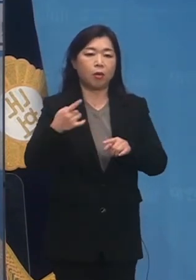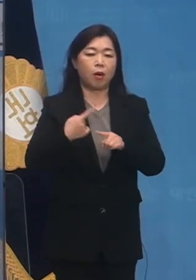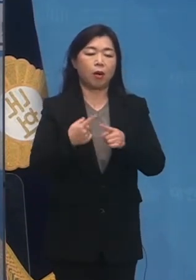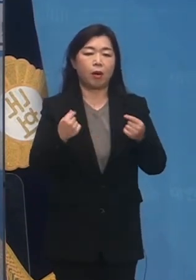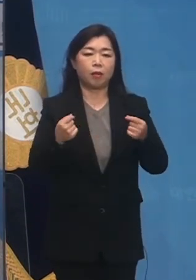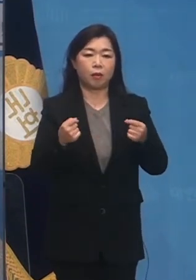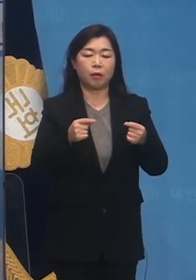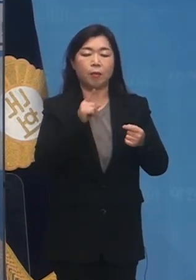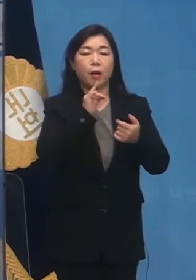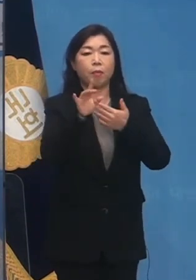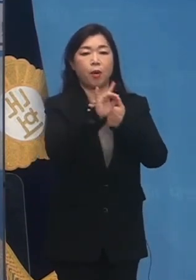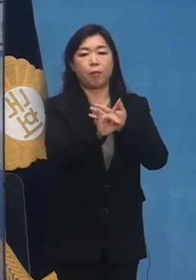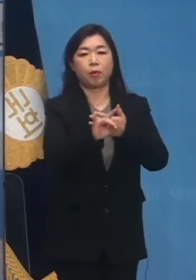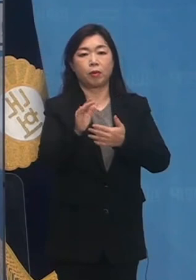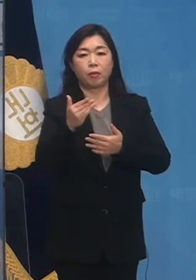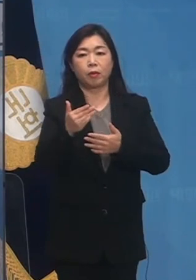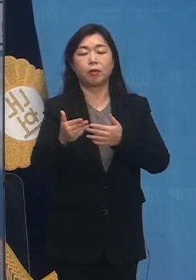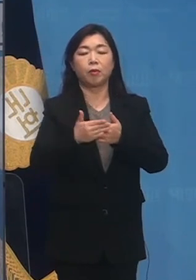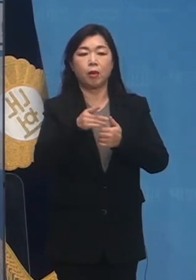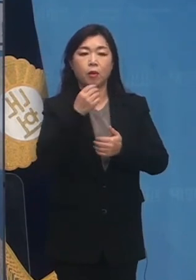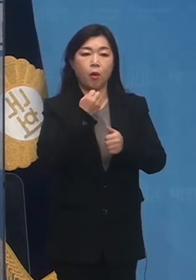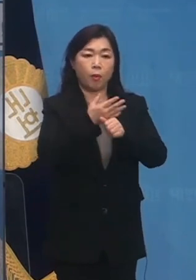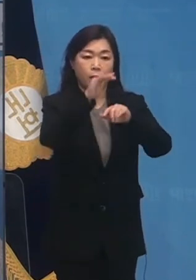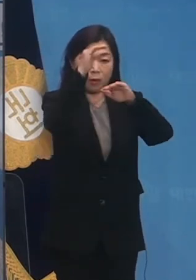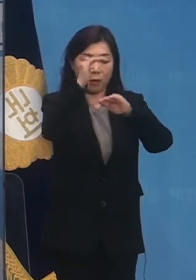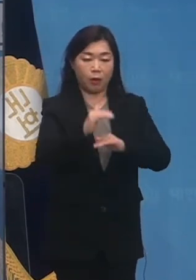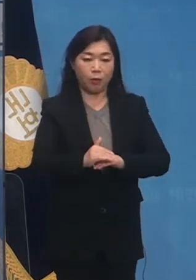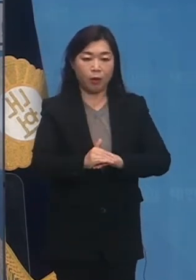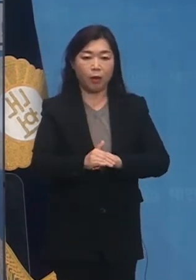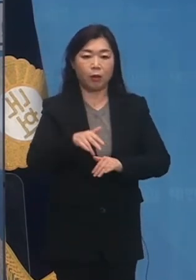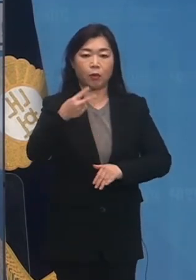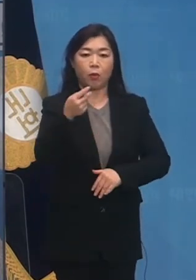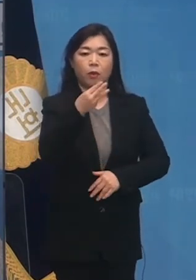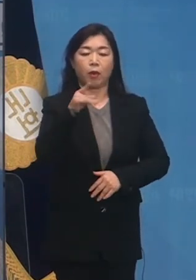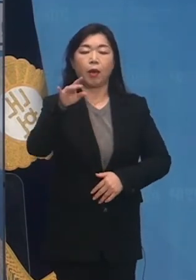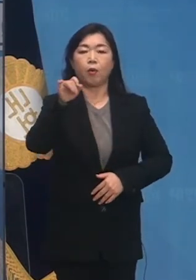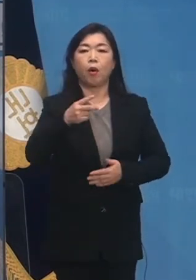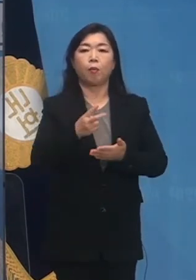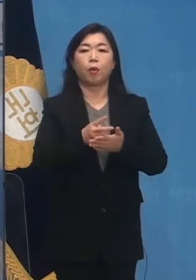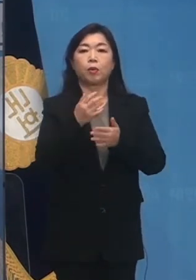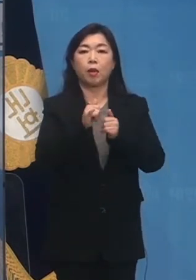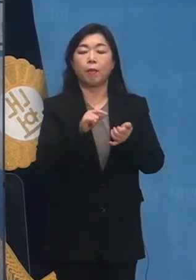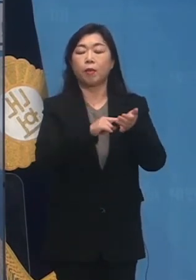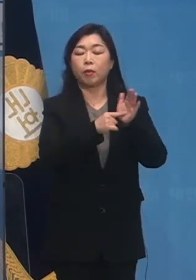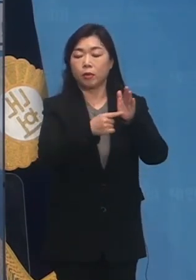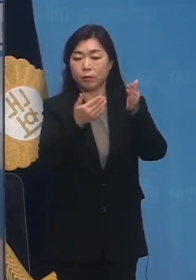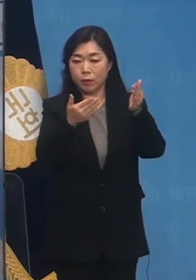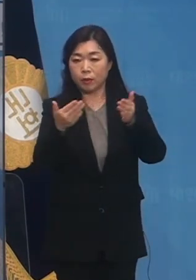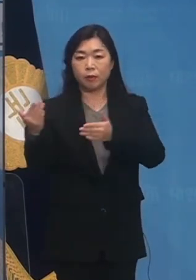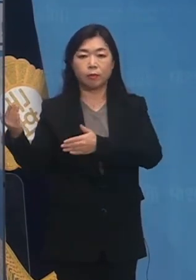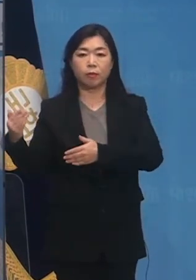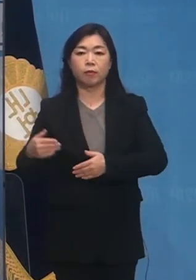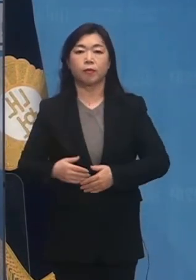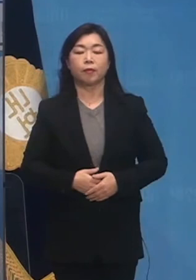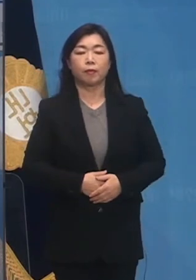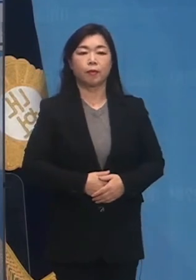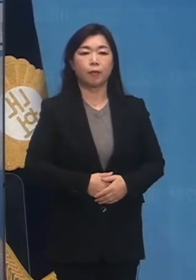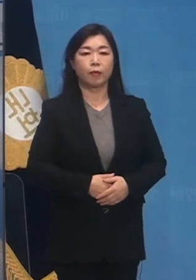들리지 않습니다. 이 고발에 관련된 자세사항은 도태우 변호사가 발표를 하도록 하겠습니다.